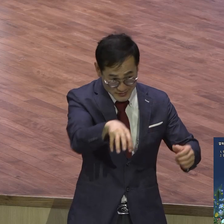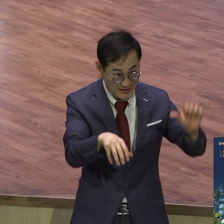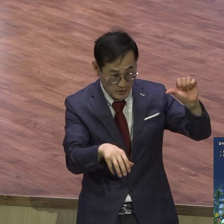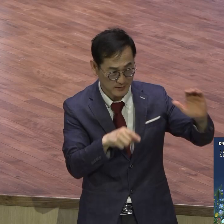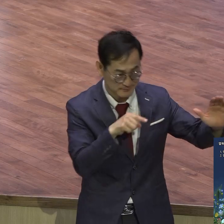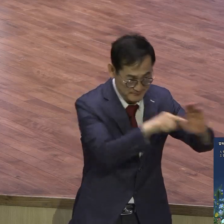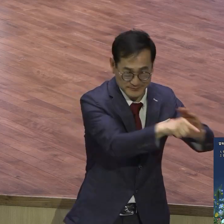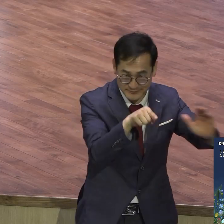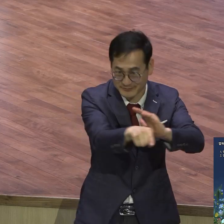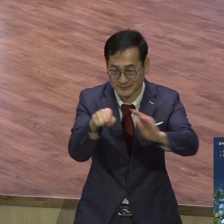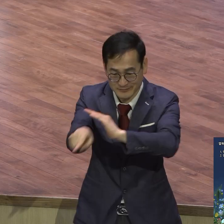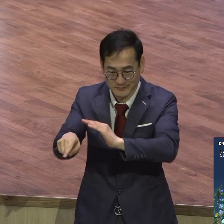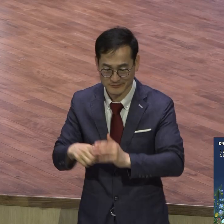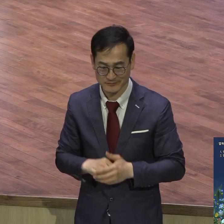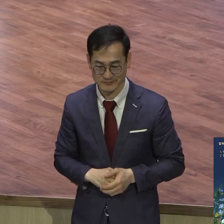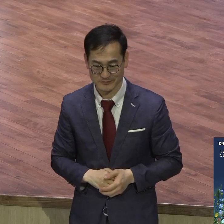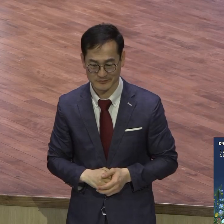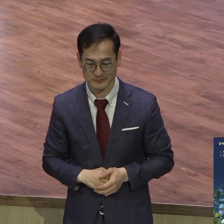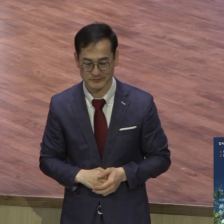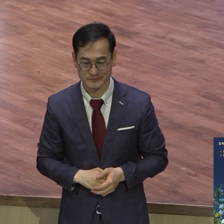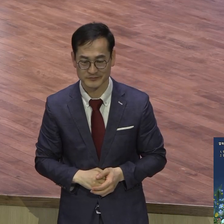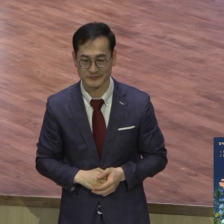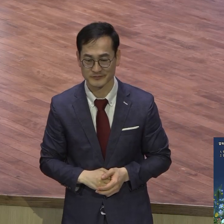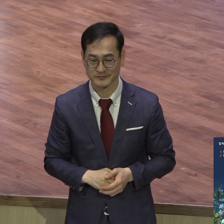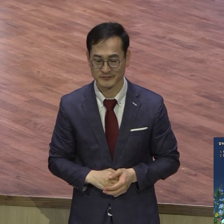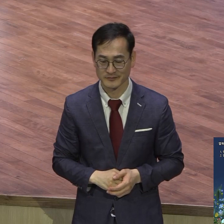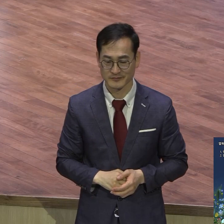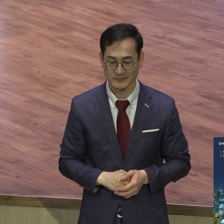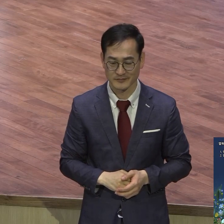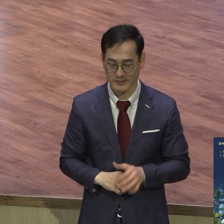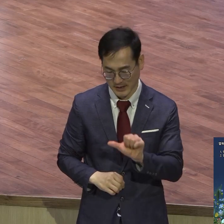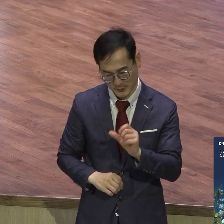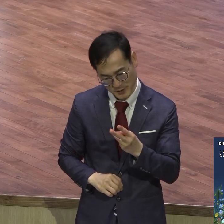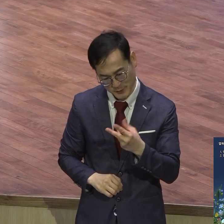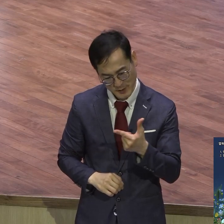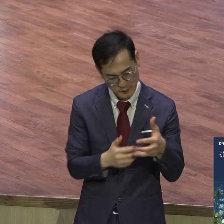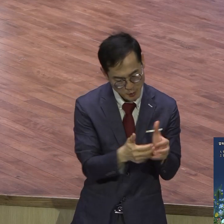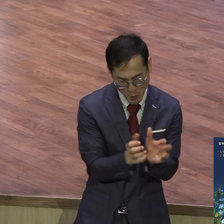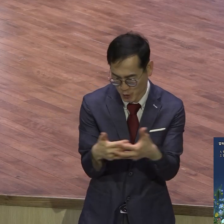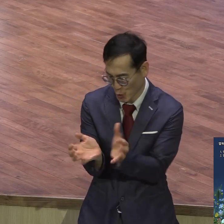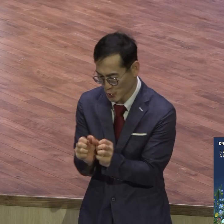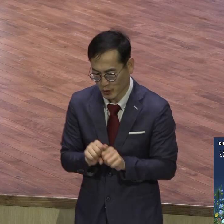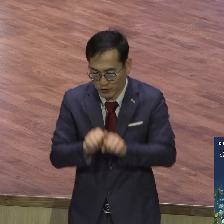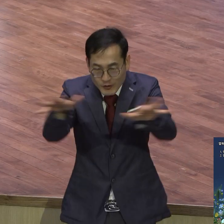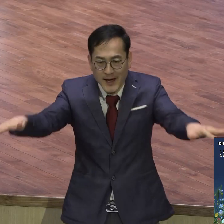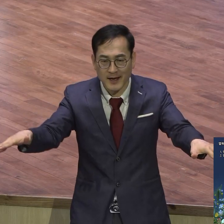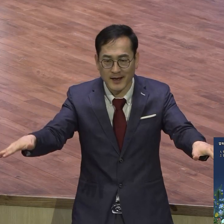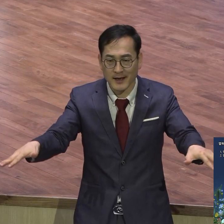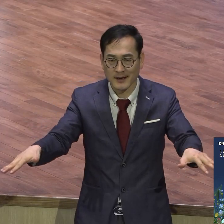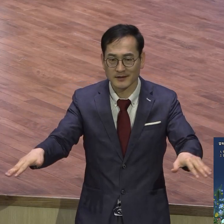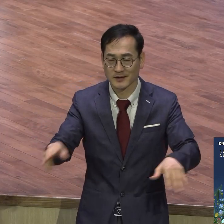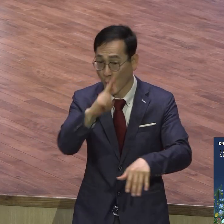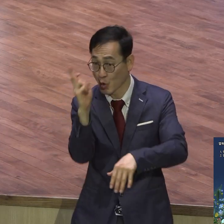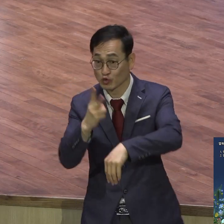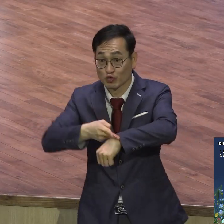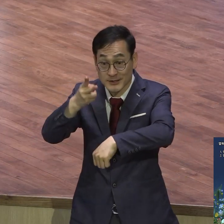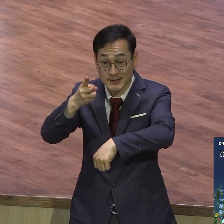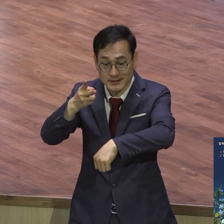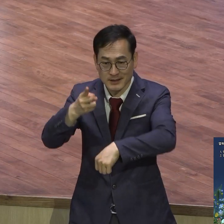짜가지고 사람들이 자꾸 많이 오니까 다섯 몇 시 여섯 몇 시 조를 짜서 짜고 전부 다 헛되죠. 오후 2시 시작 오후 2시 되면 왜냐